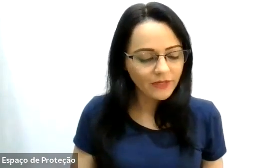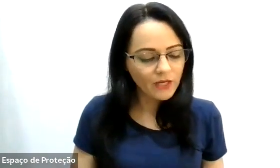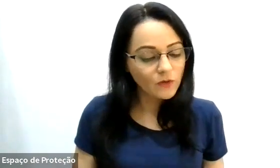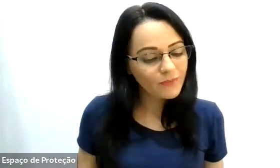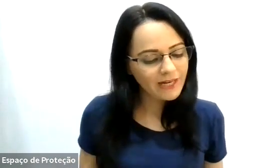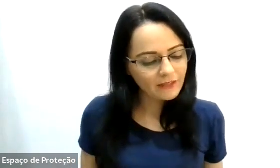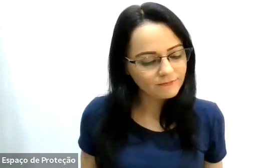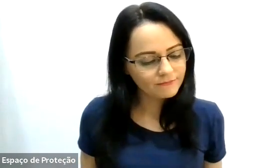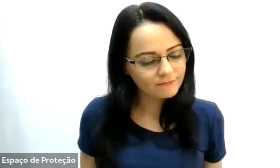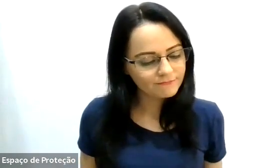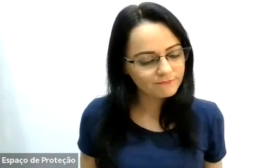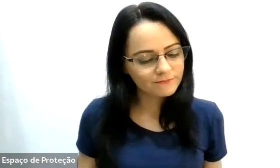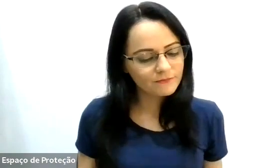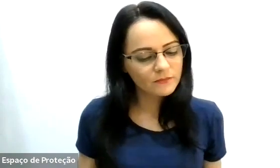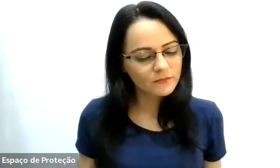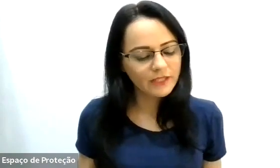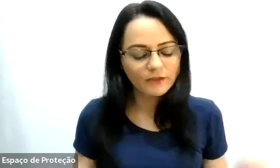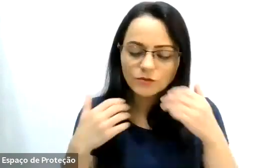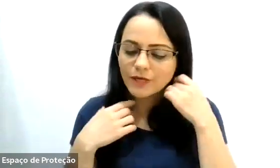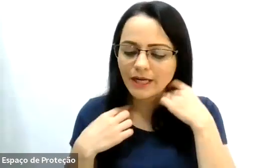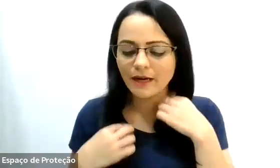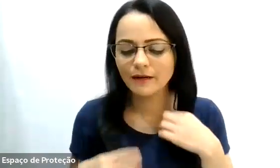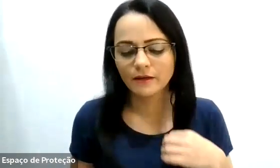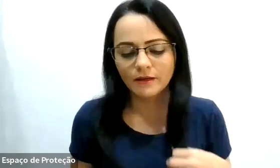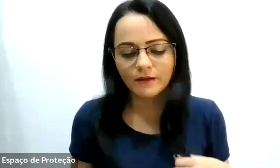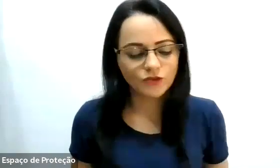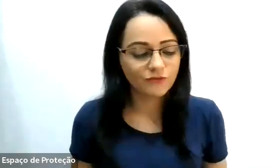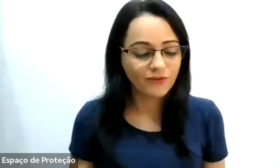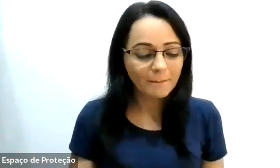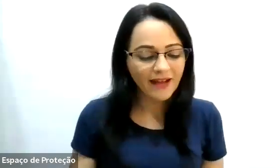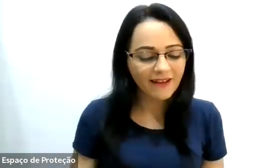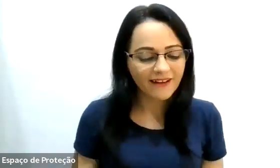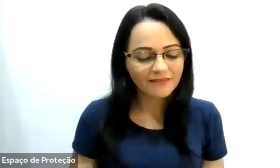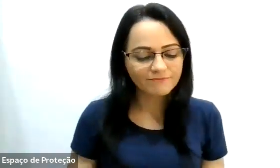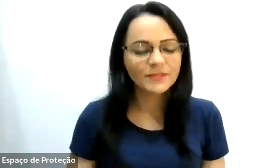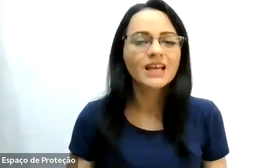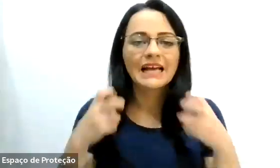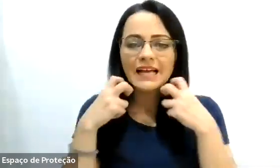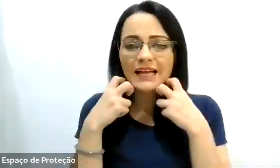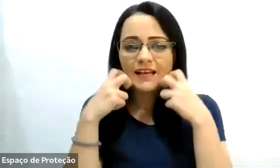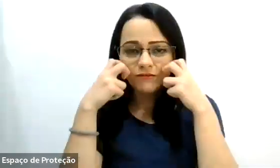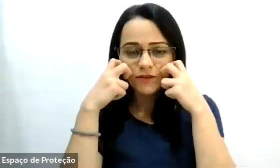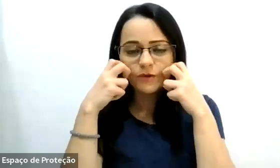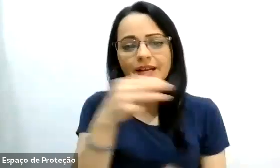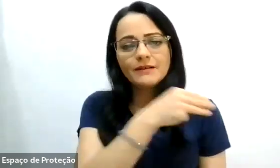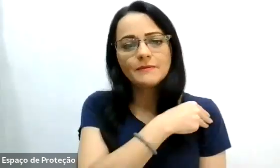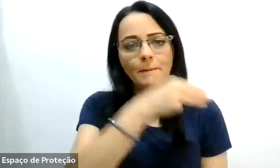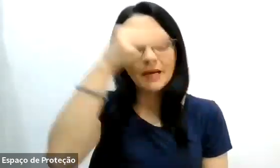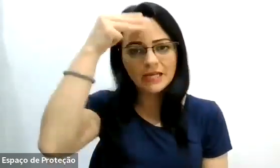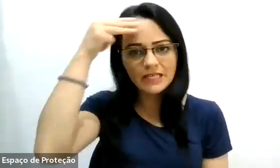Envergonhar ou humilhar, né? Desonrar, difamar, envergonhar.